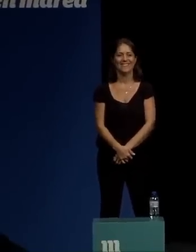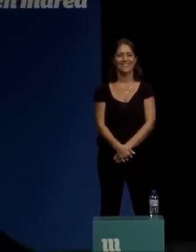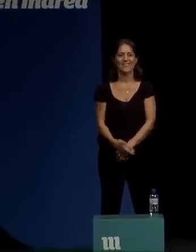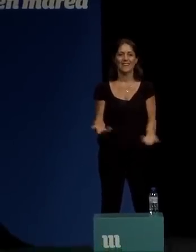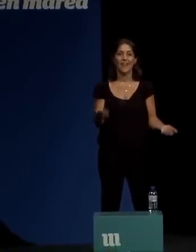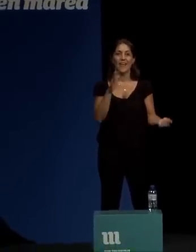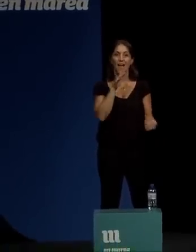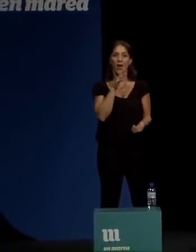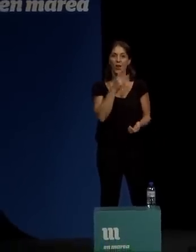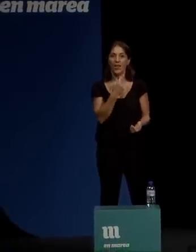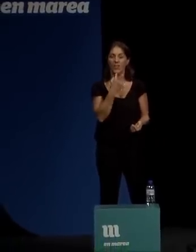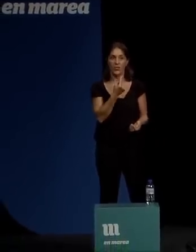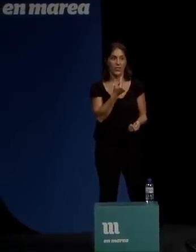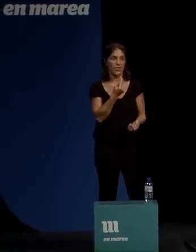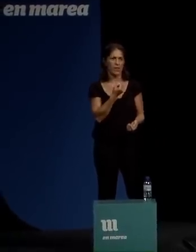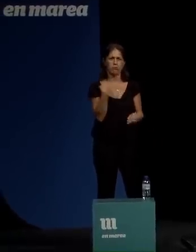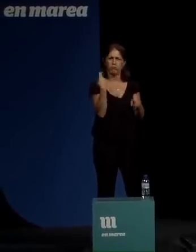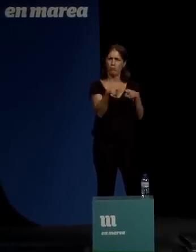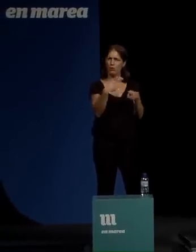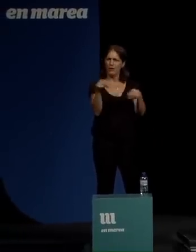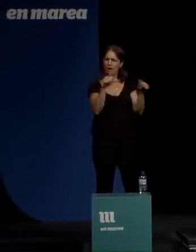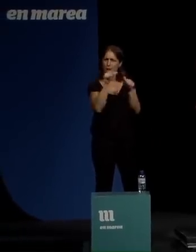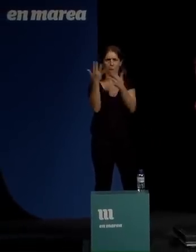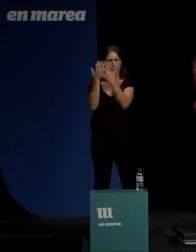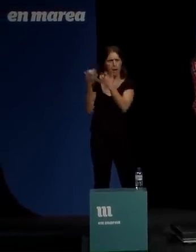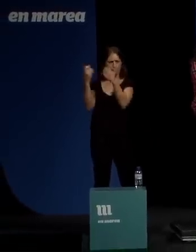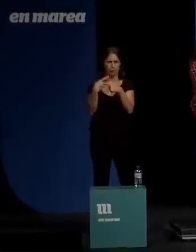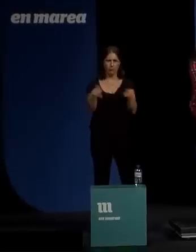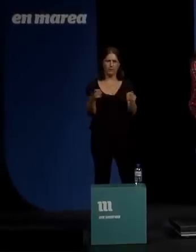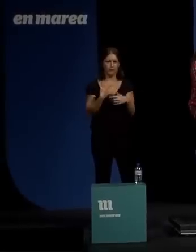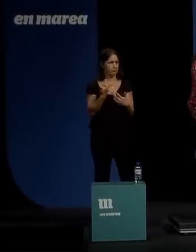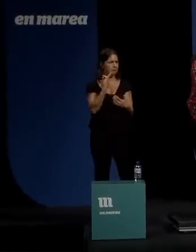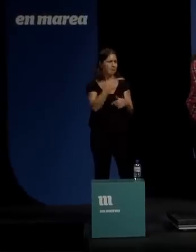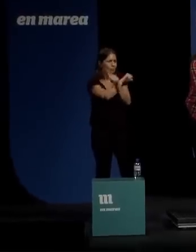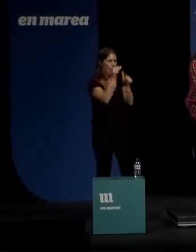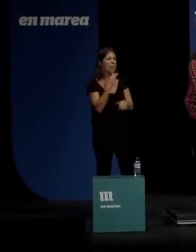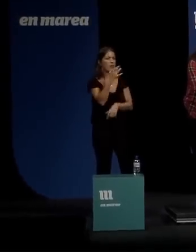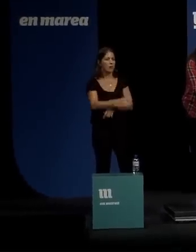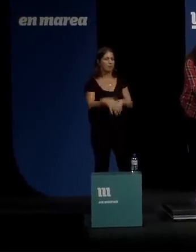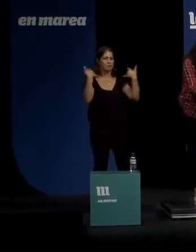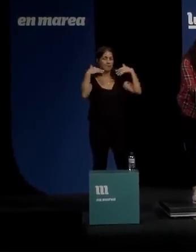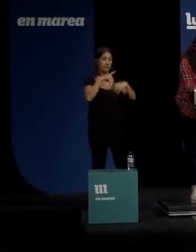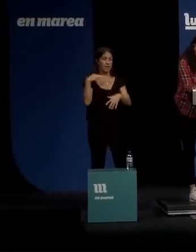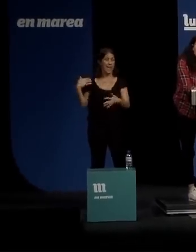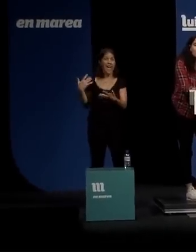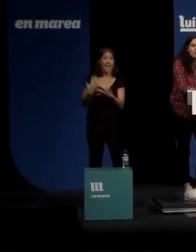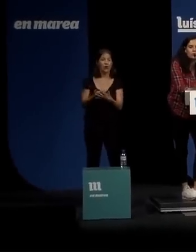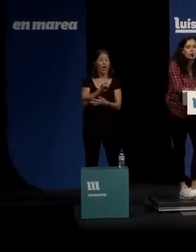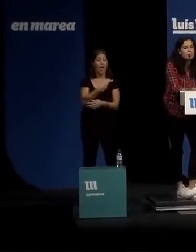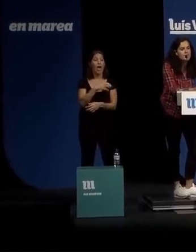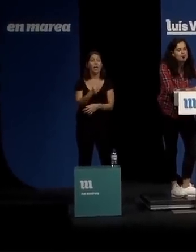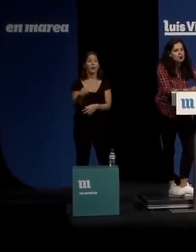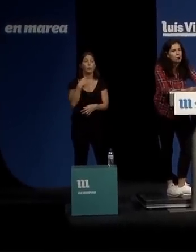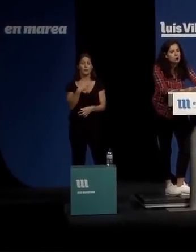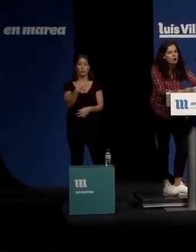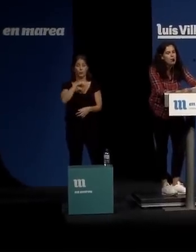proba de que hai outro xeito de facer política tamén no Parlamento de Galicia e Antón Sánchez, que foi ata agora parlamentario de Ague, o noso